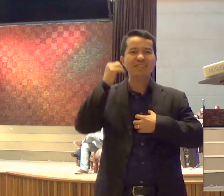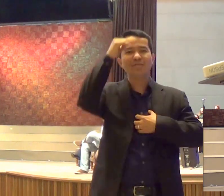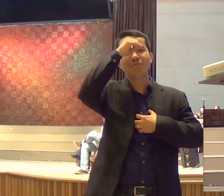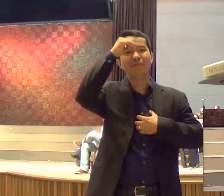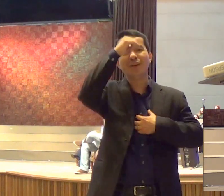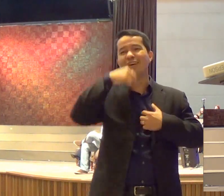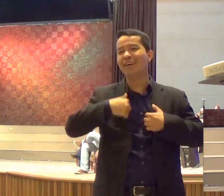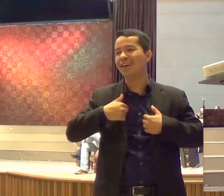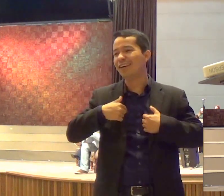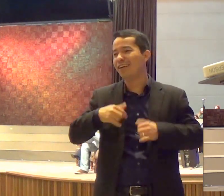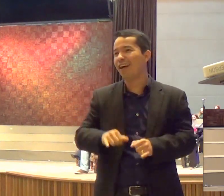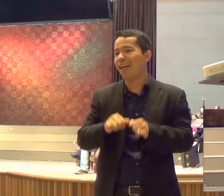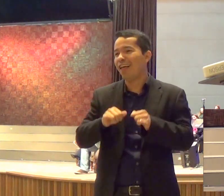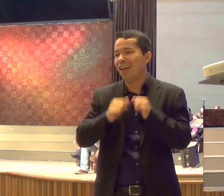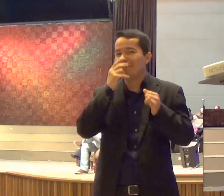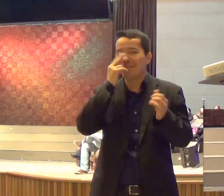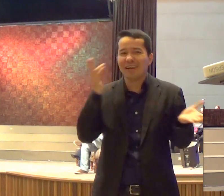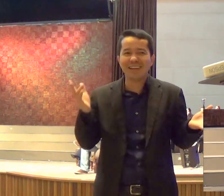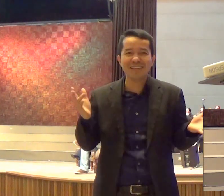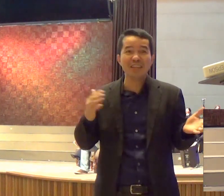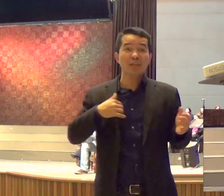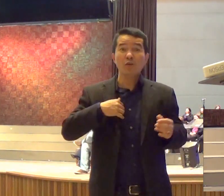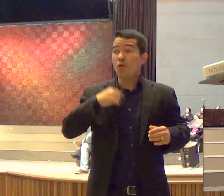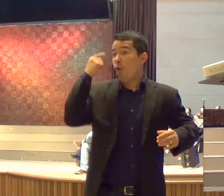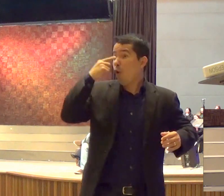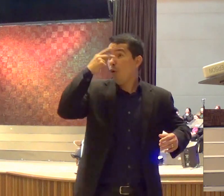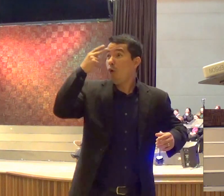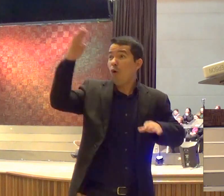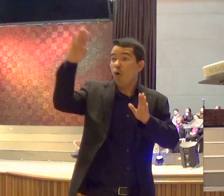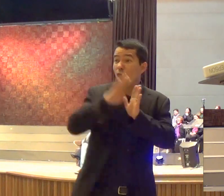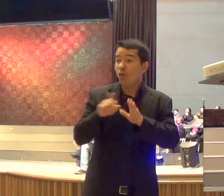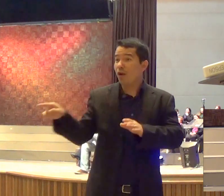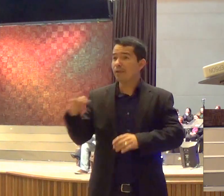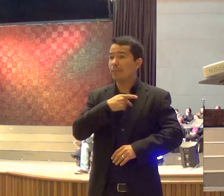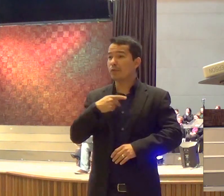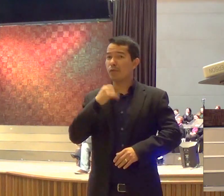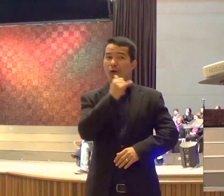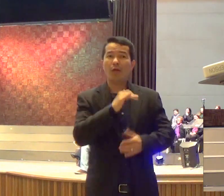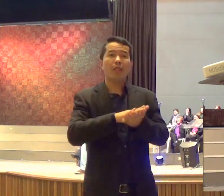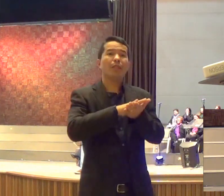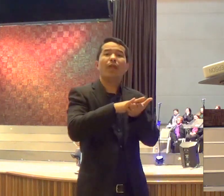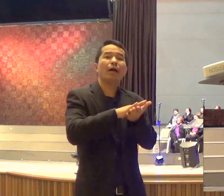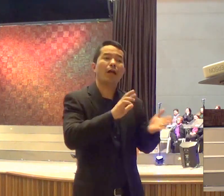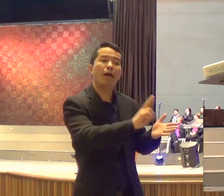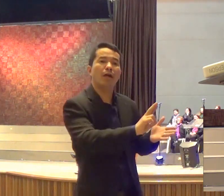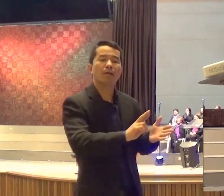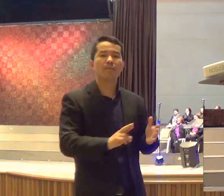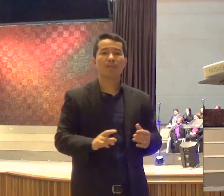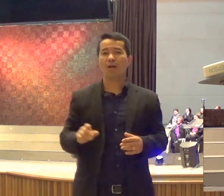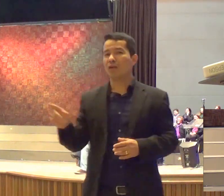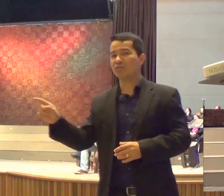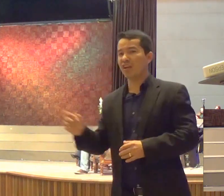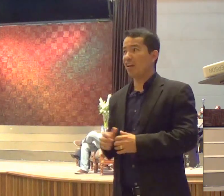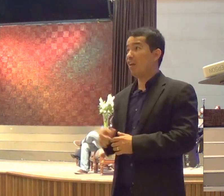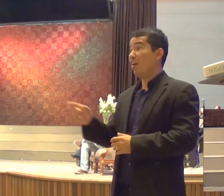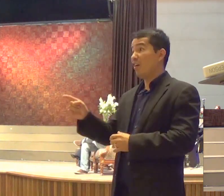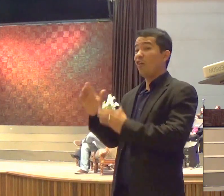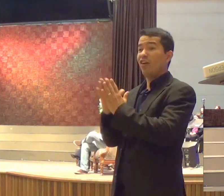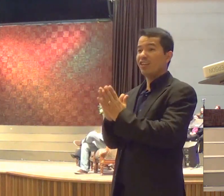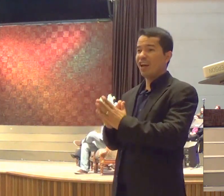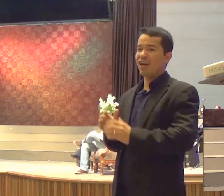tudo fiquei lá cheio de expectativa e ele disse nada tá bom ele mas eu vou orar por você eu falei É pelo